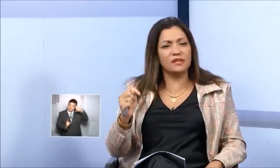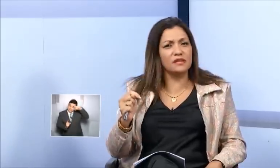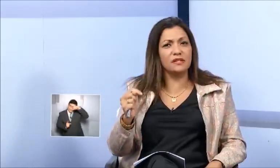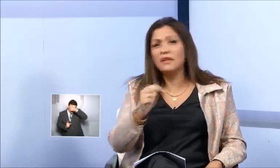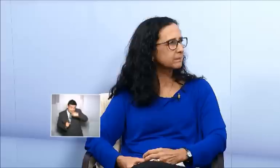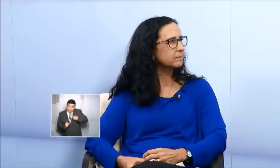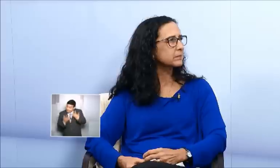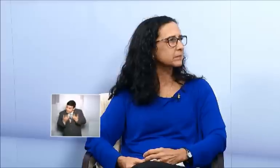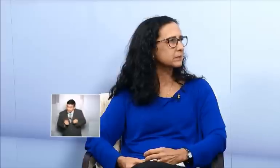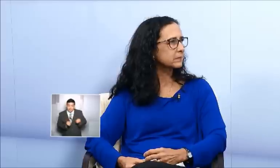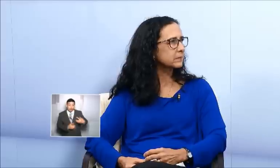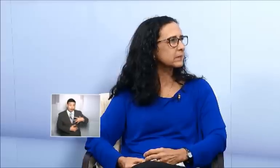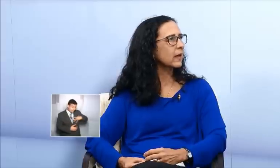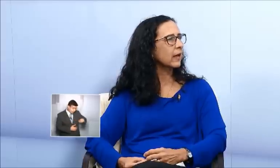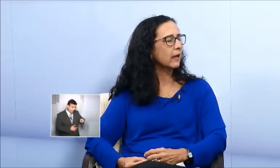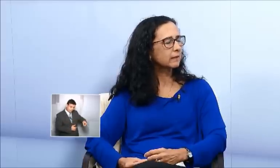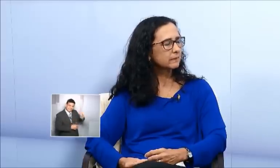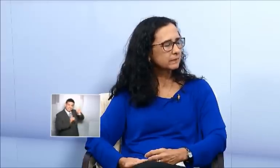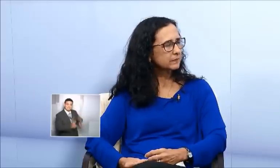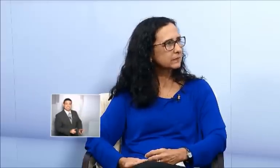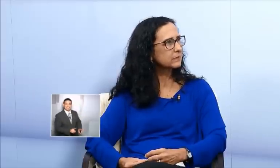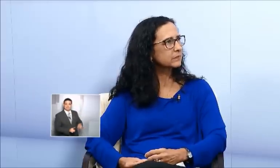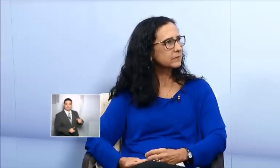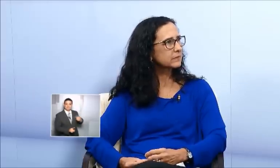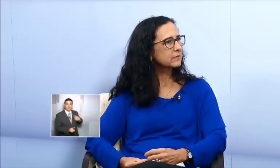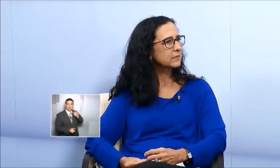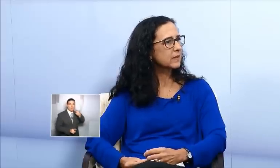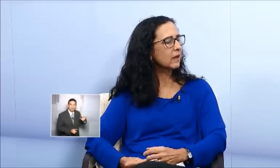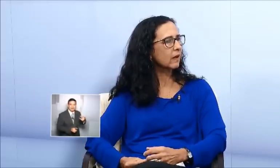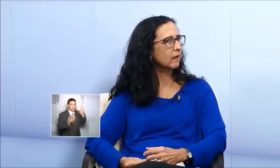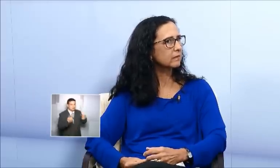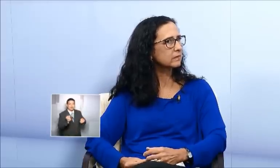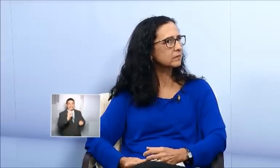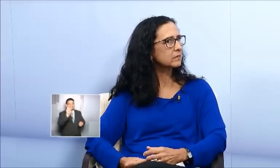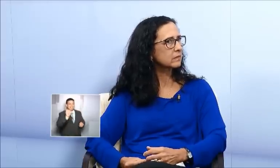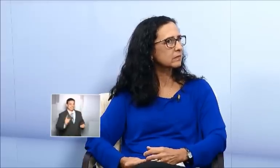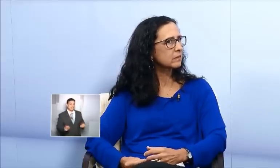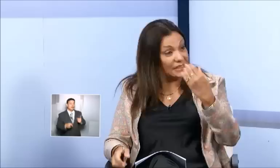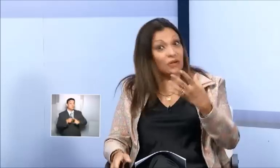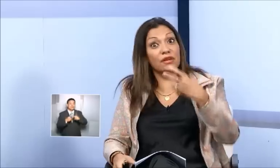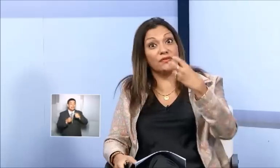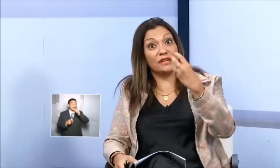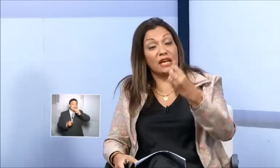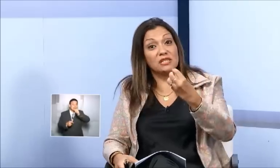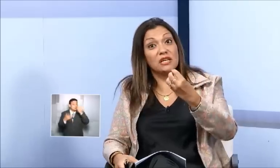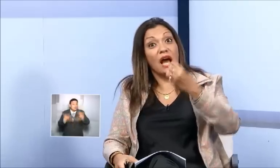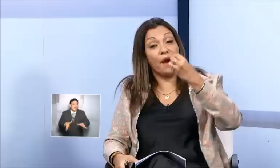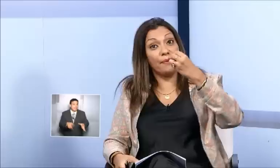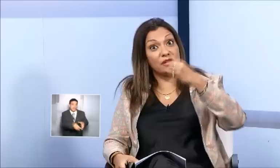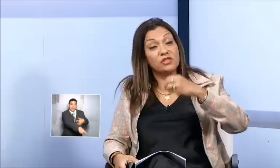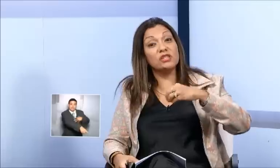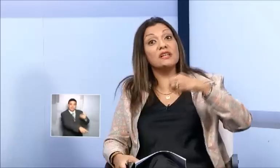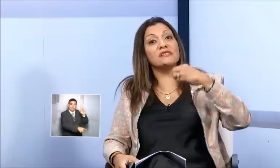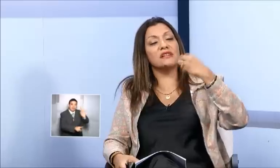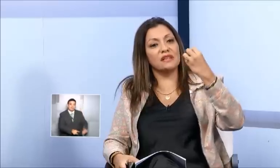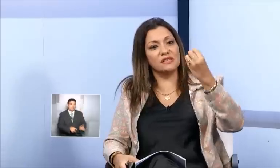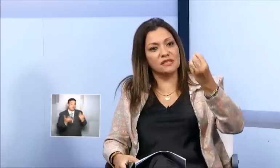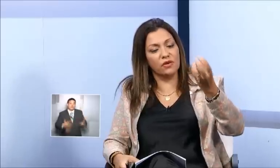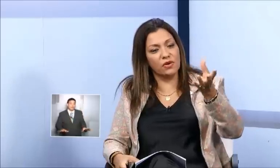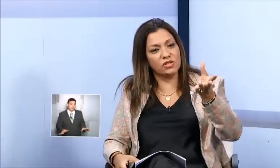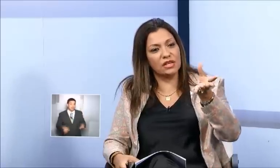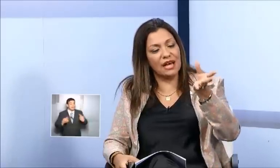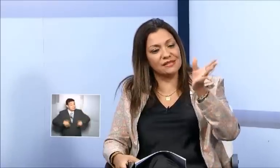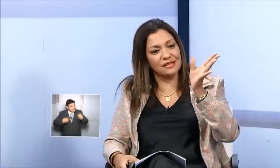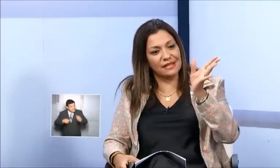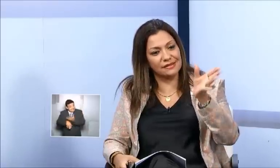uma deficiência, qualquer que seja o tipo de deficiência. A gente não quer isso para o filho, Não. né? Não. Então, na verdade, a partir da